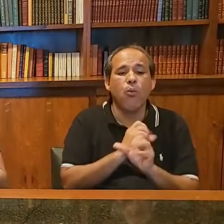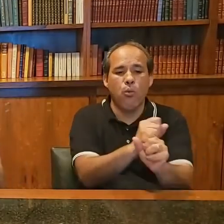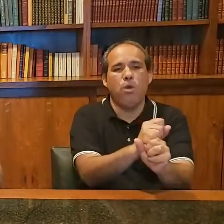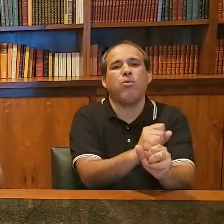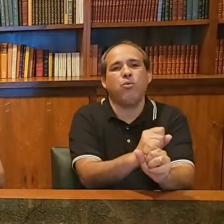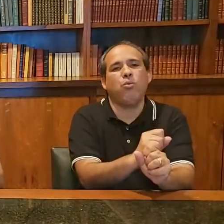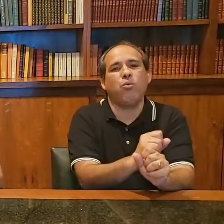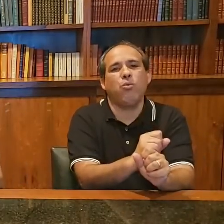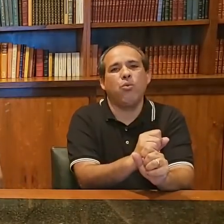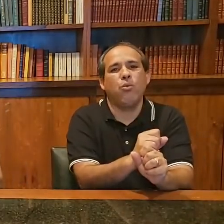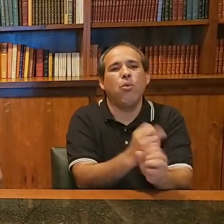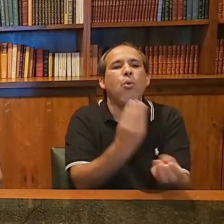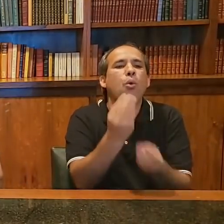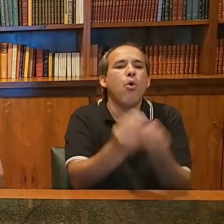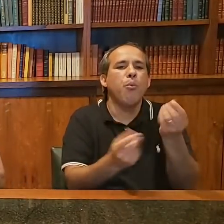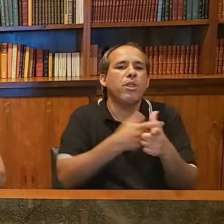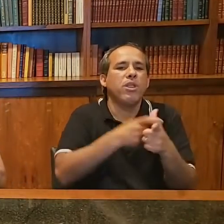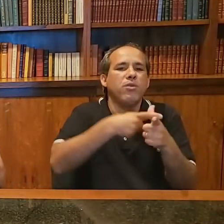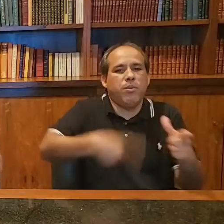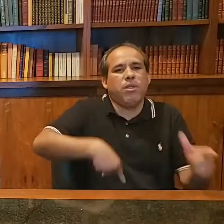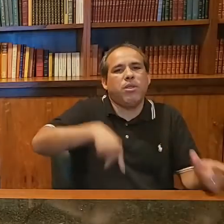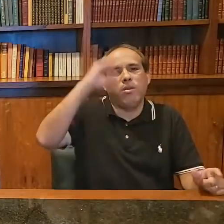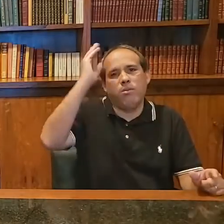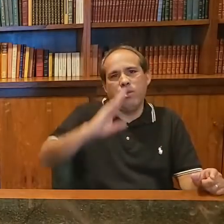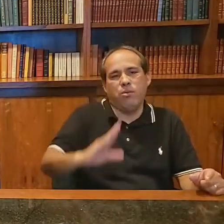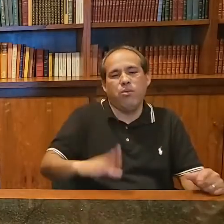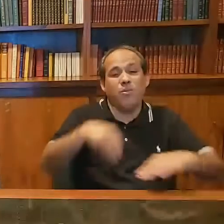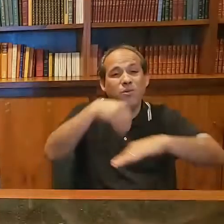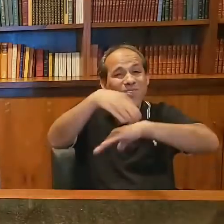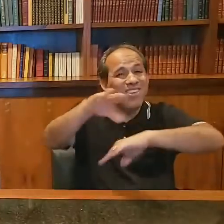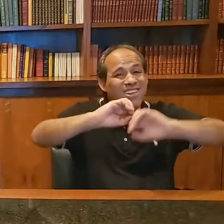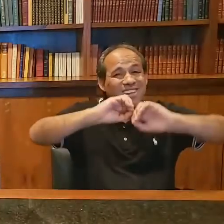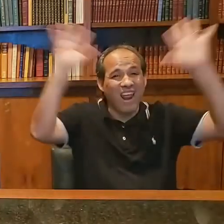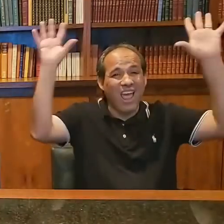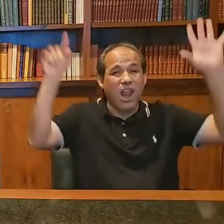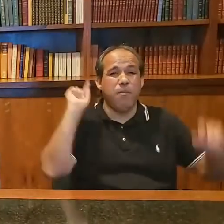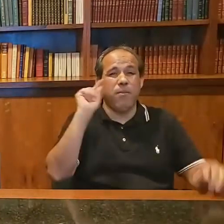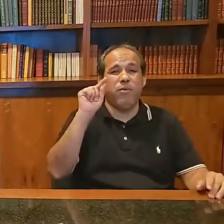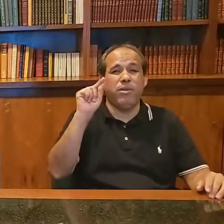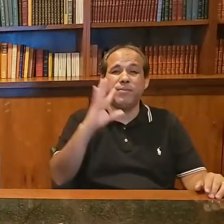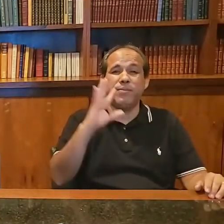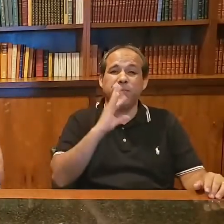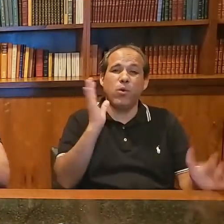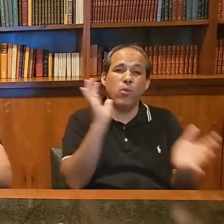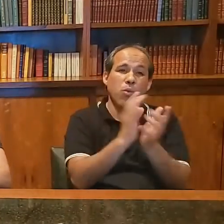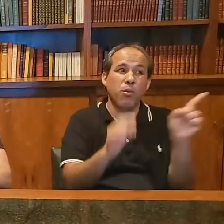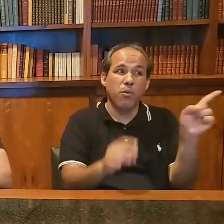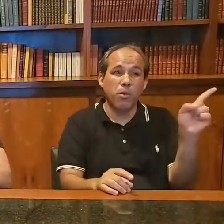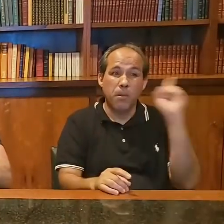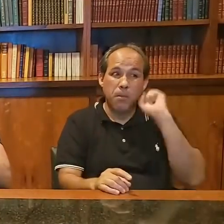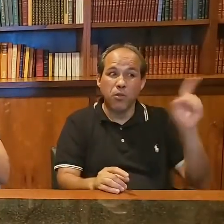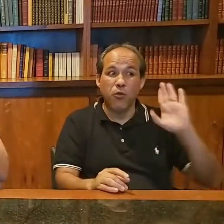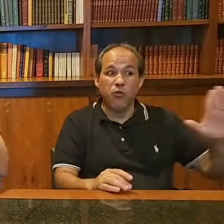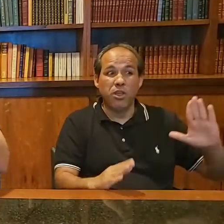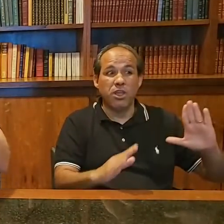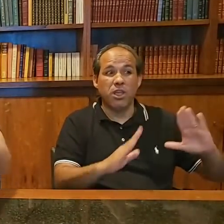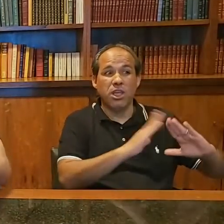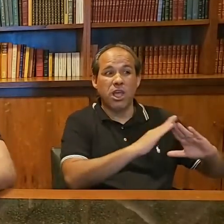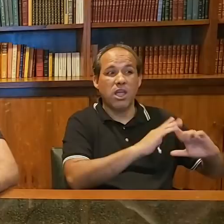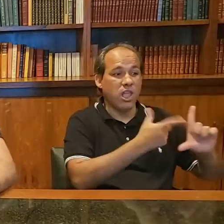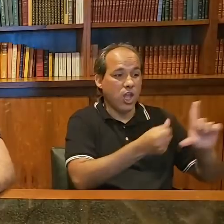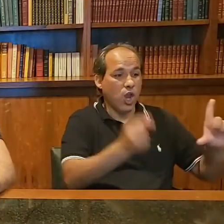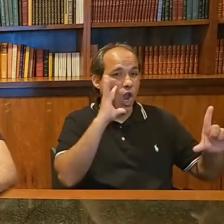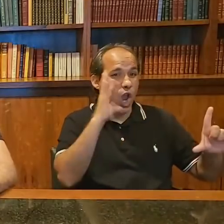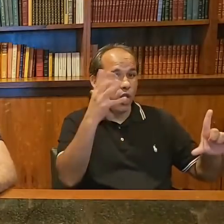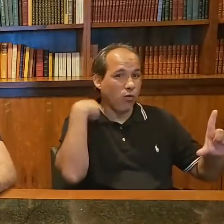vê quanto é que isso é de endividamento para o Brasil. Então, deixar bem claro. Aquele pessoal lá atrás, fica em casa, a economia a gente vê